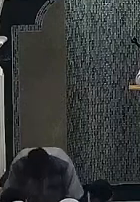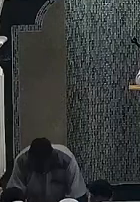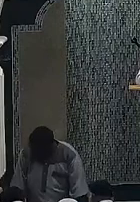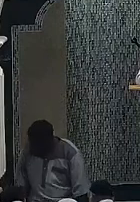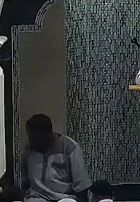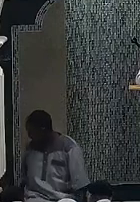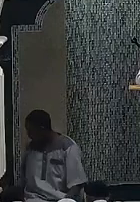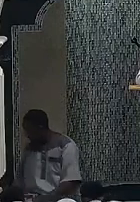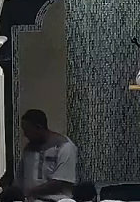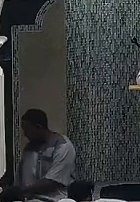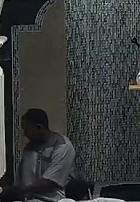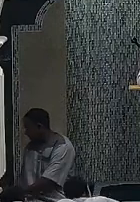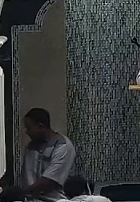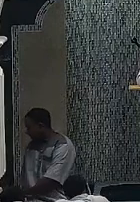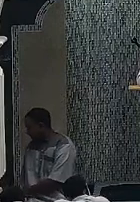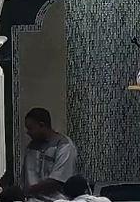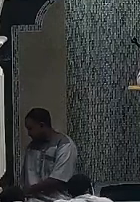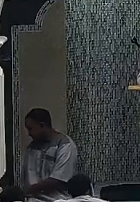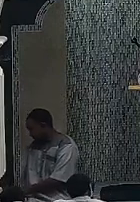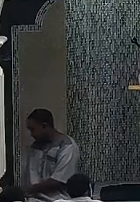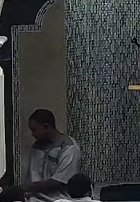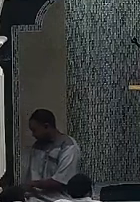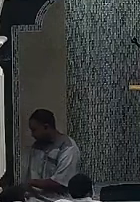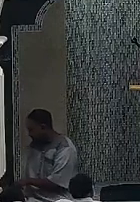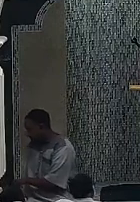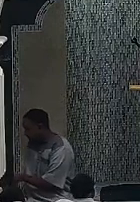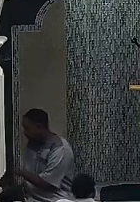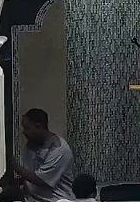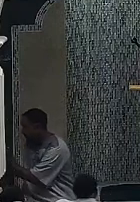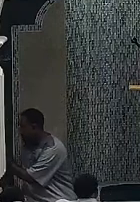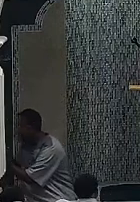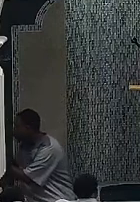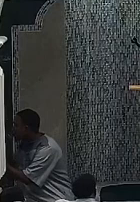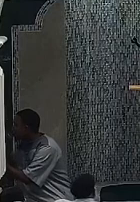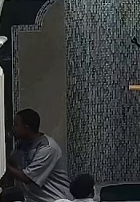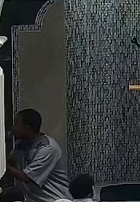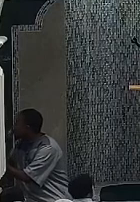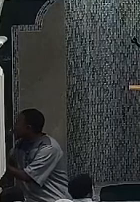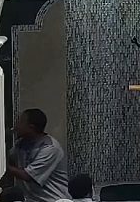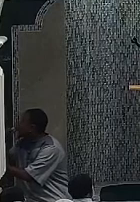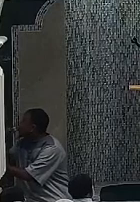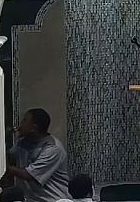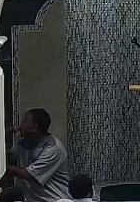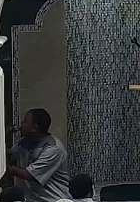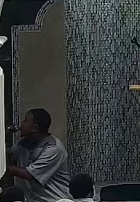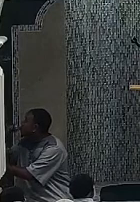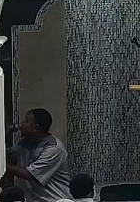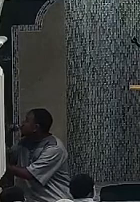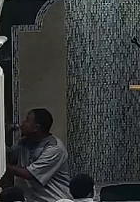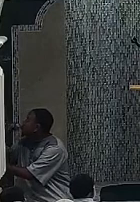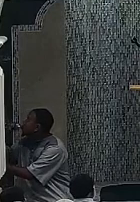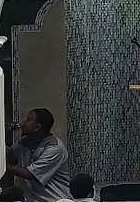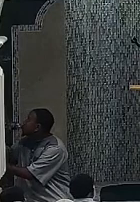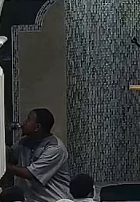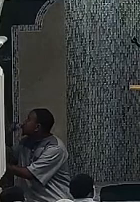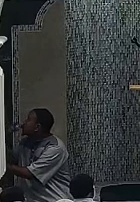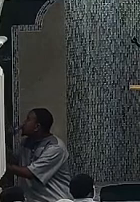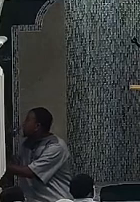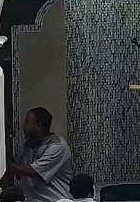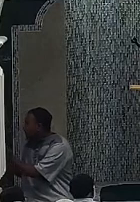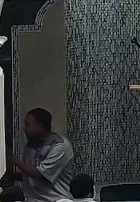say جزاكم الله خيرا to الدكتور قاسم تفيت and to عبد